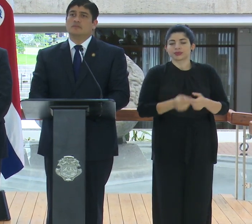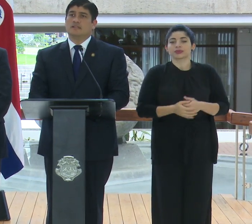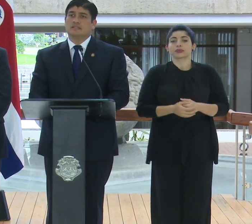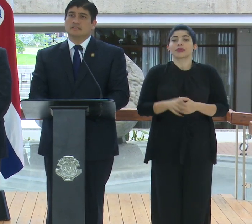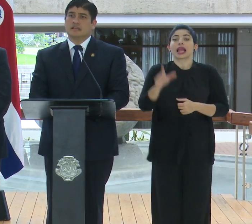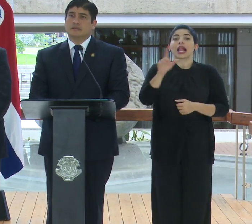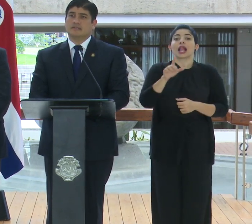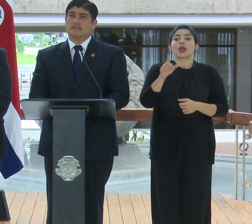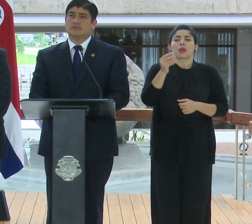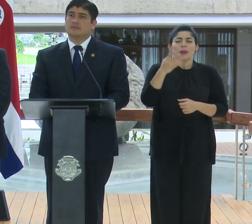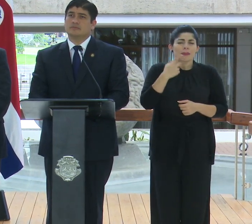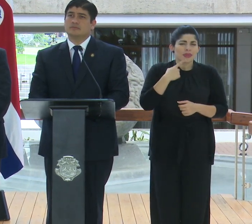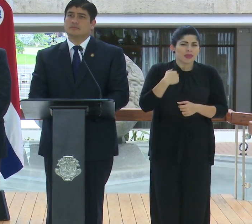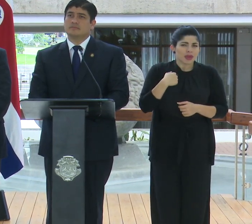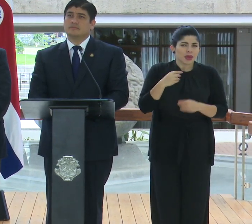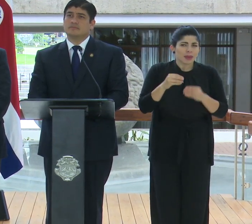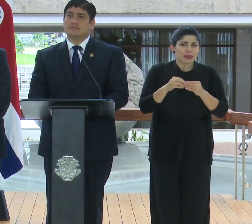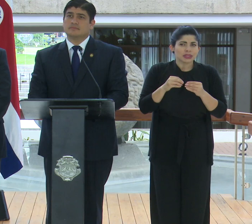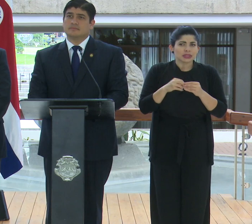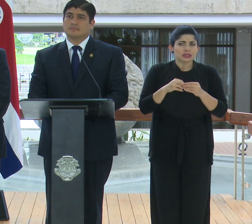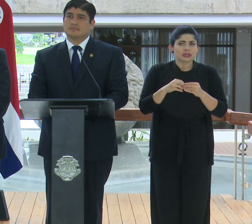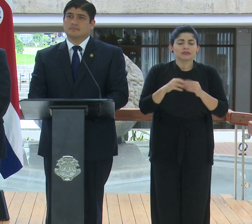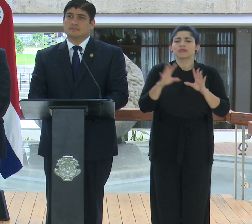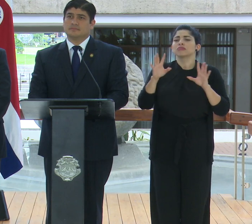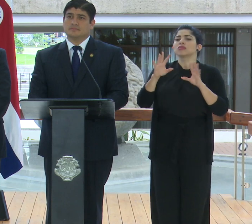El lunes me decías, además de él.